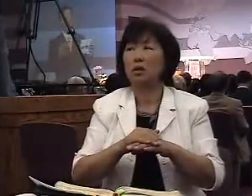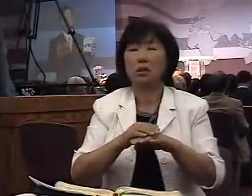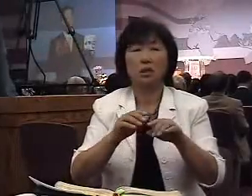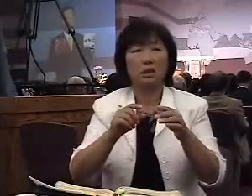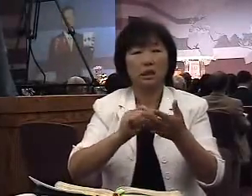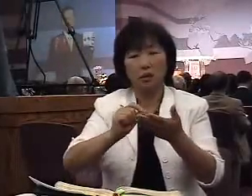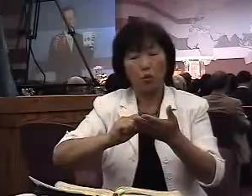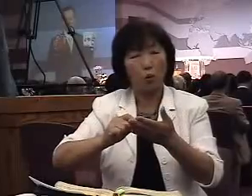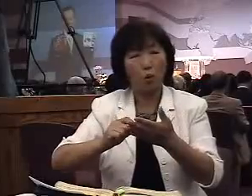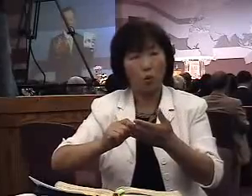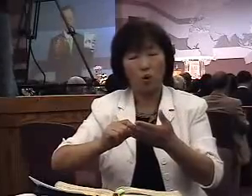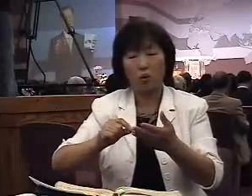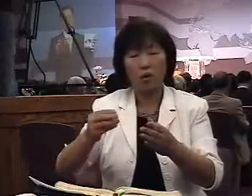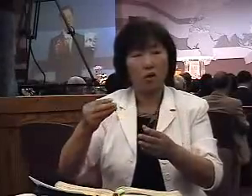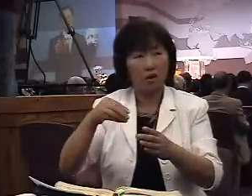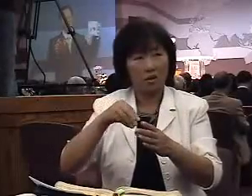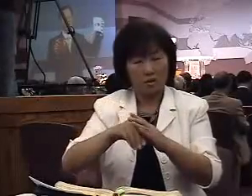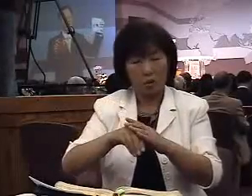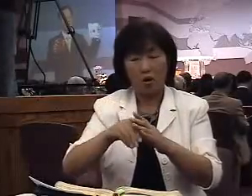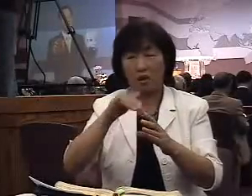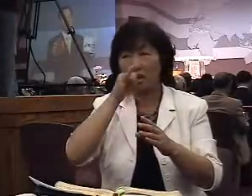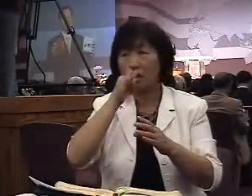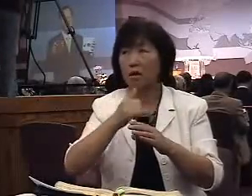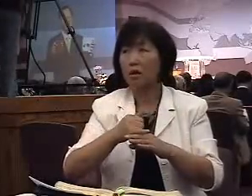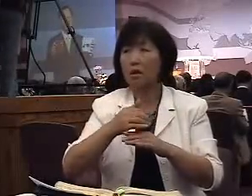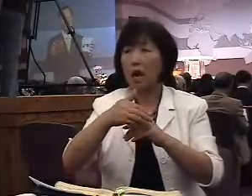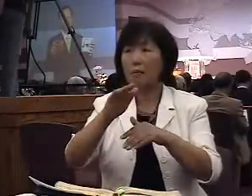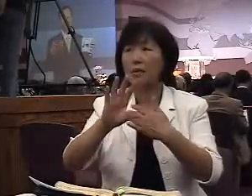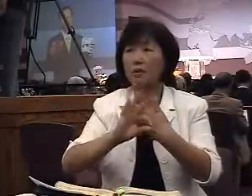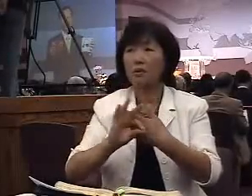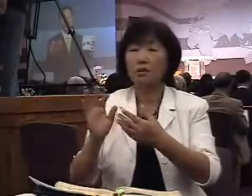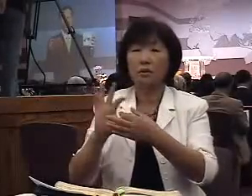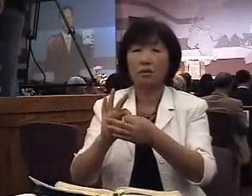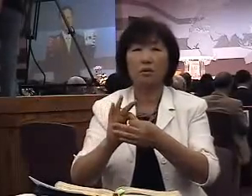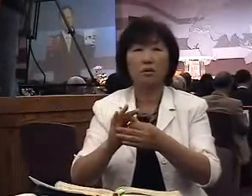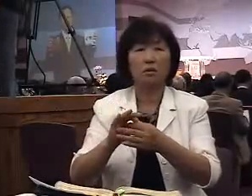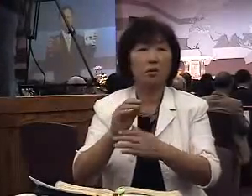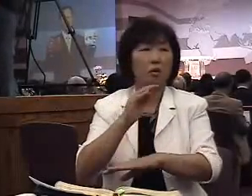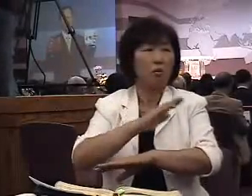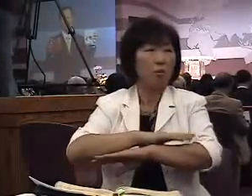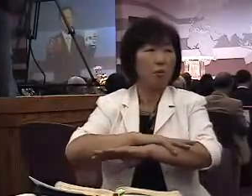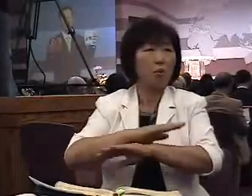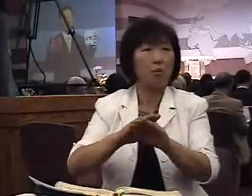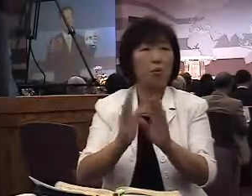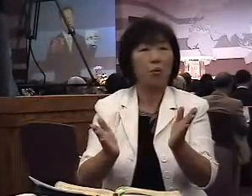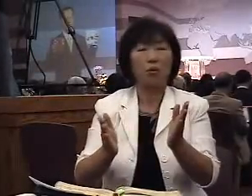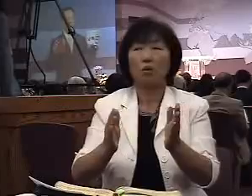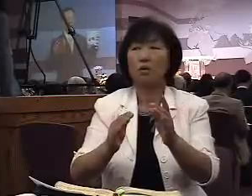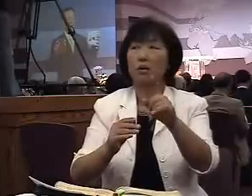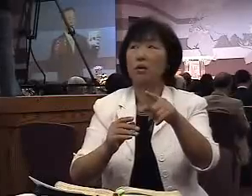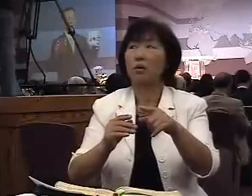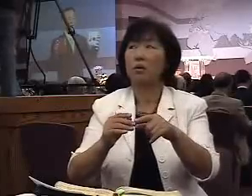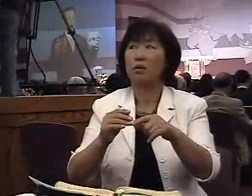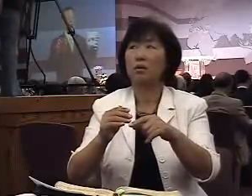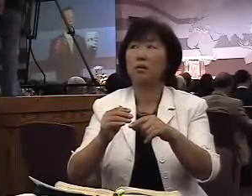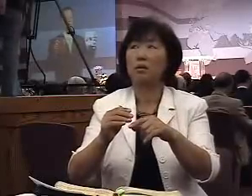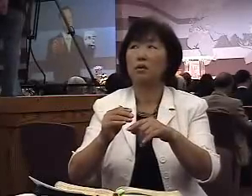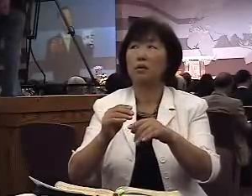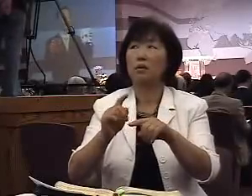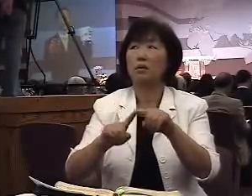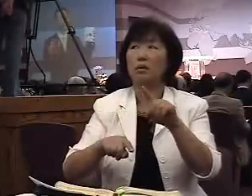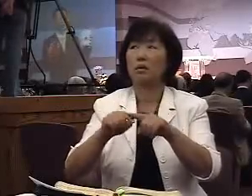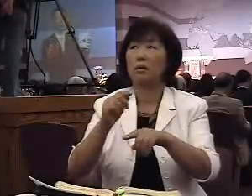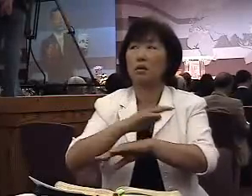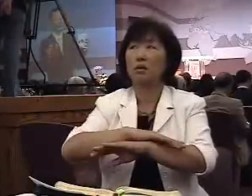등록이 있는데요. 등록을 해주셔야 되고, 나가시면서 그 부스에, 이 모세익 프로젝트라고 부스에서 이렇게